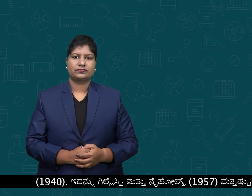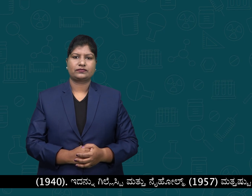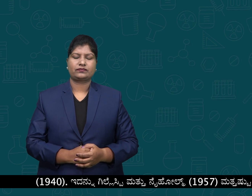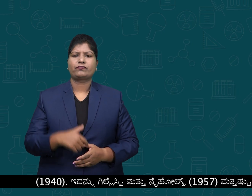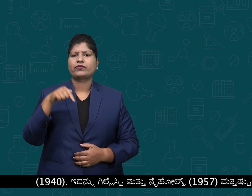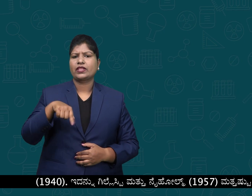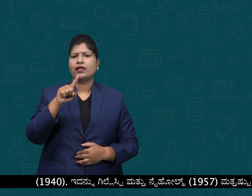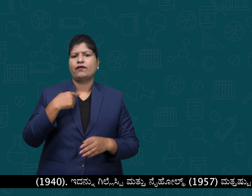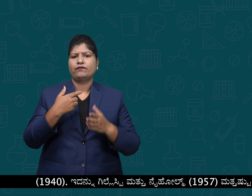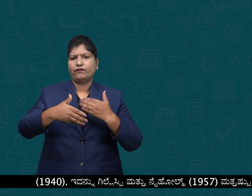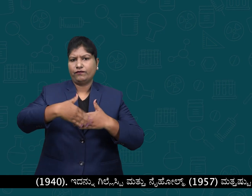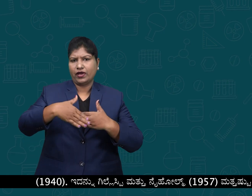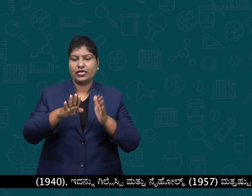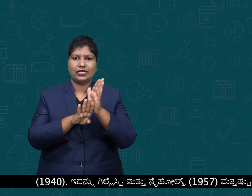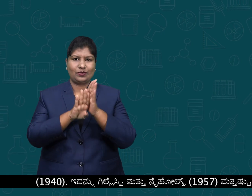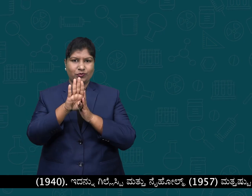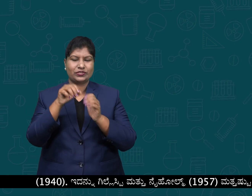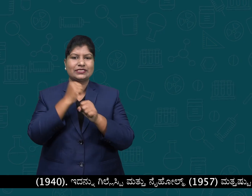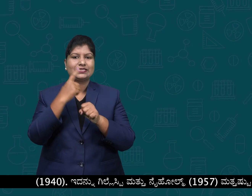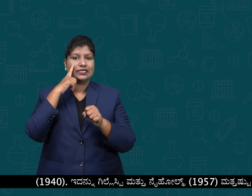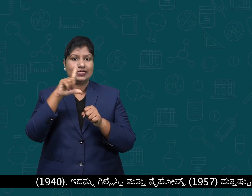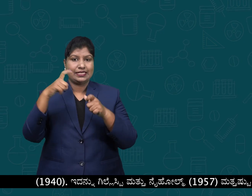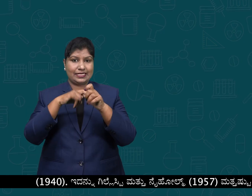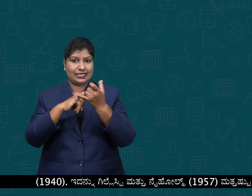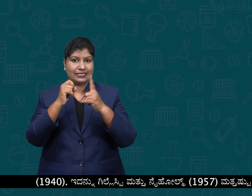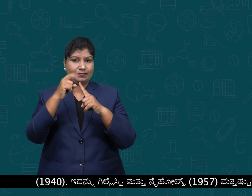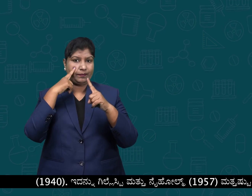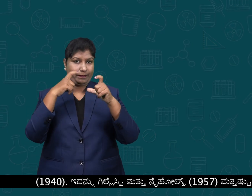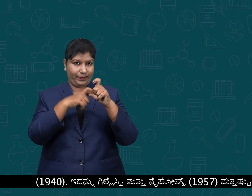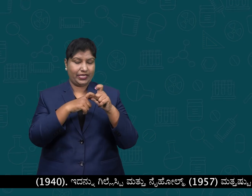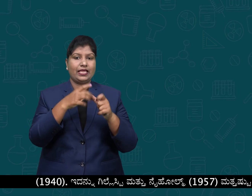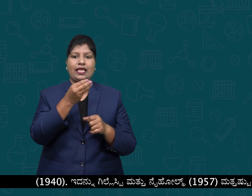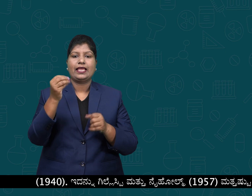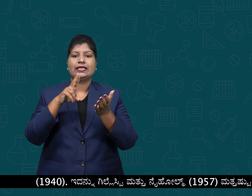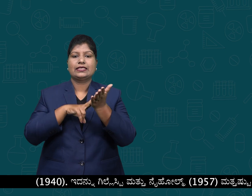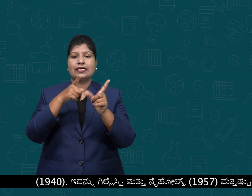ಇದನ್ನು ಗಿಲ್ಲೆಸ್ಪಿ ಮತ್ತು ನೈಹೋಲ್ಮ್ ಮತ್ತಷ್ಟು ಸುಧಾರಿಸಿದರು.